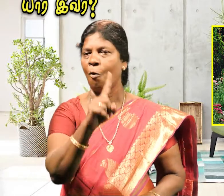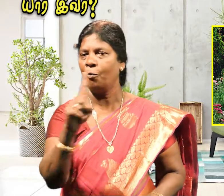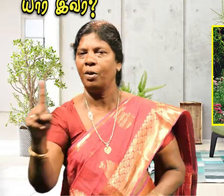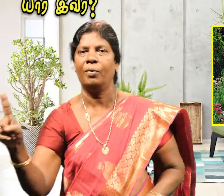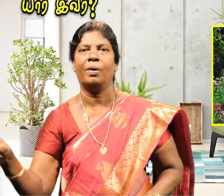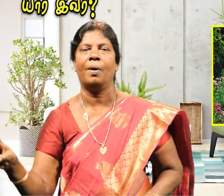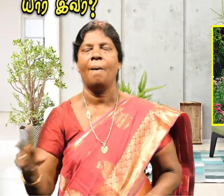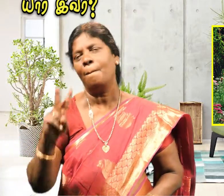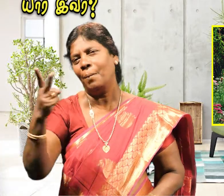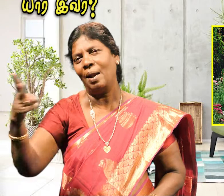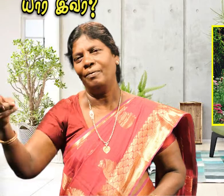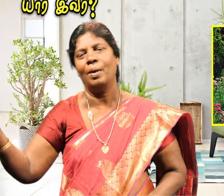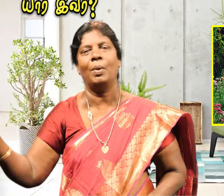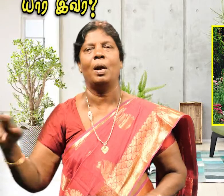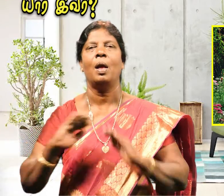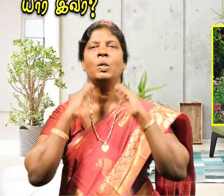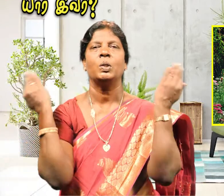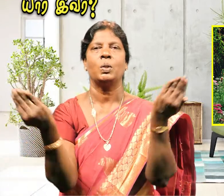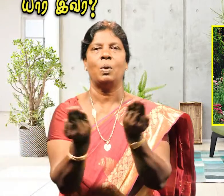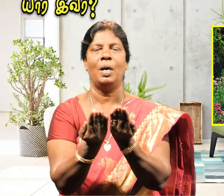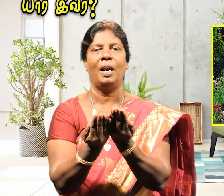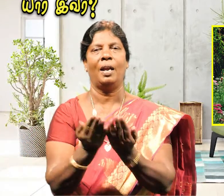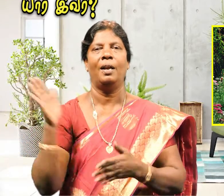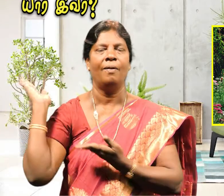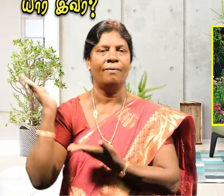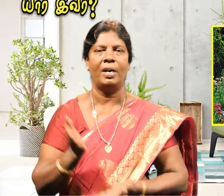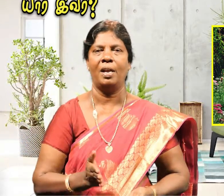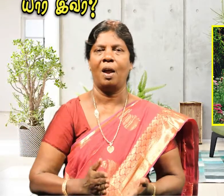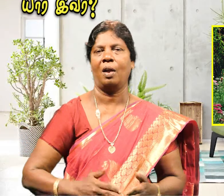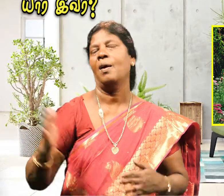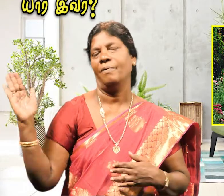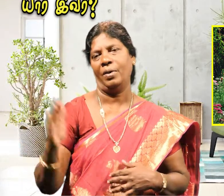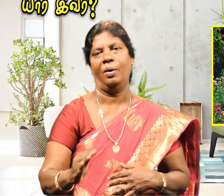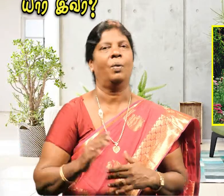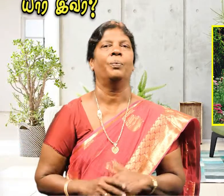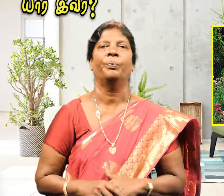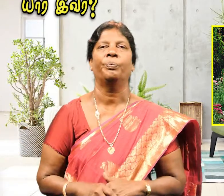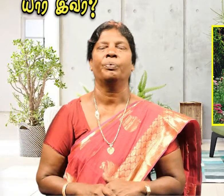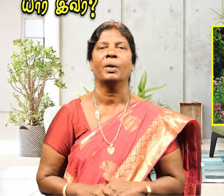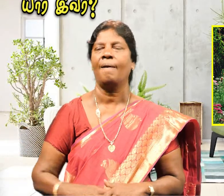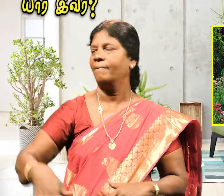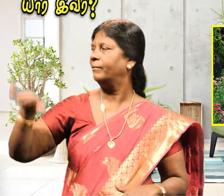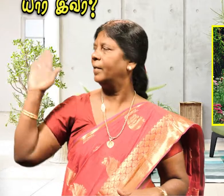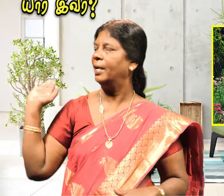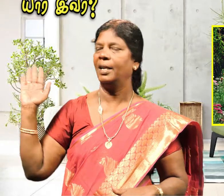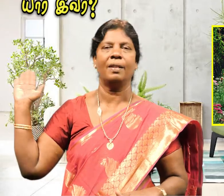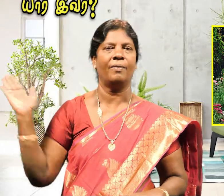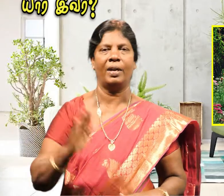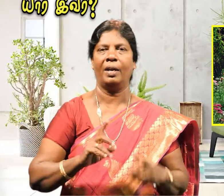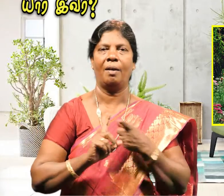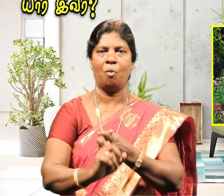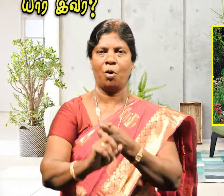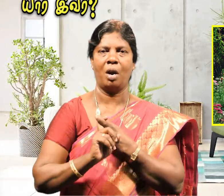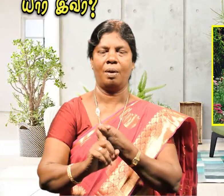நாம் ஒவ்வொருவரும் பலவிதமான சூழ்நிலைகள் வழியாக கடந்து போகிறோம். வெளியிலிருந்து